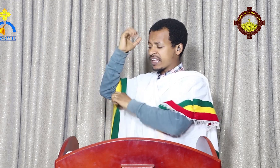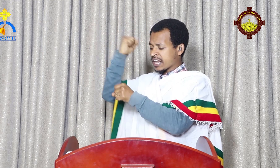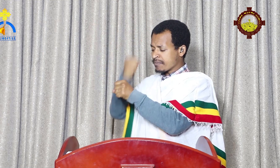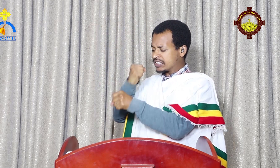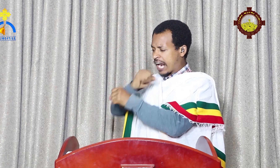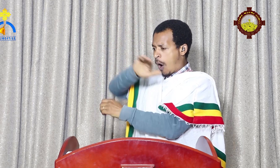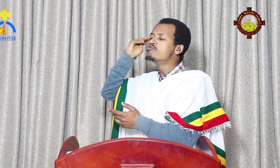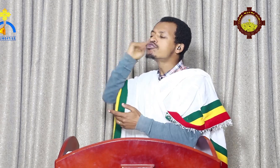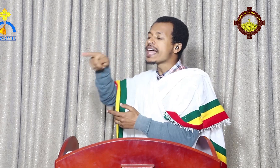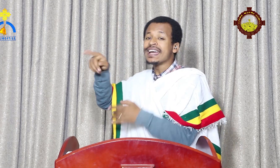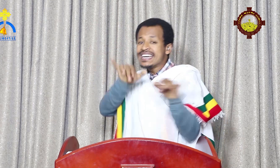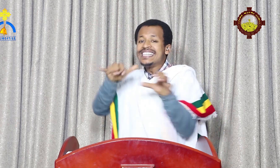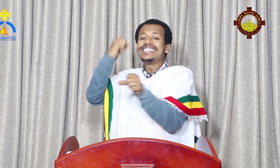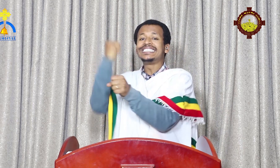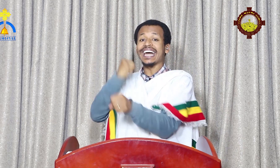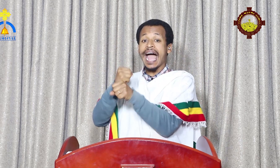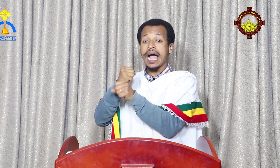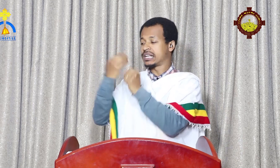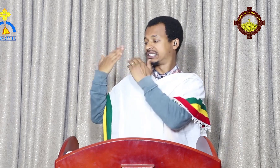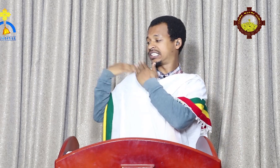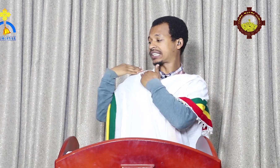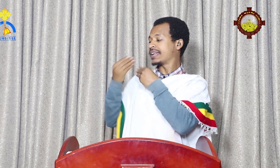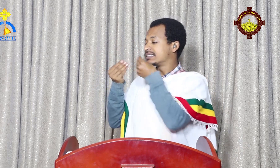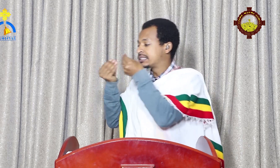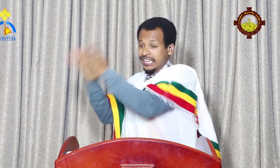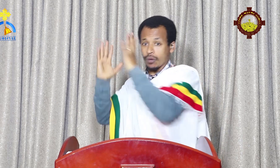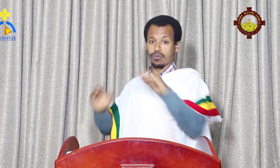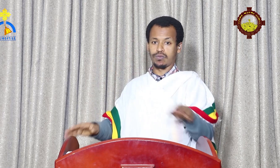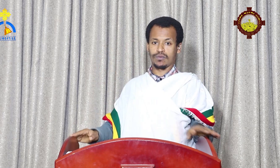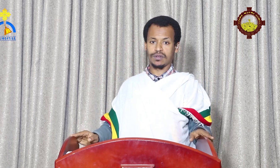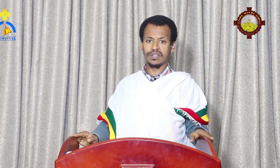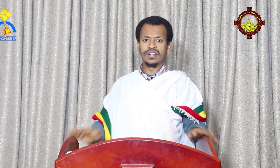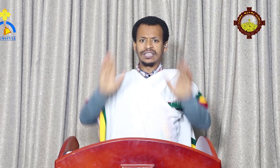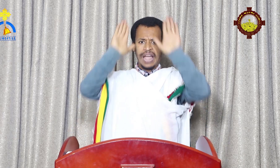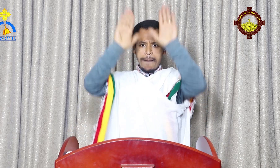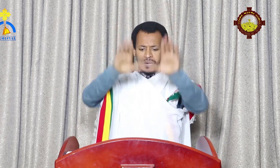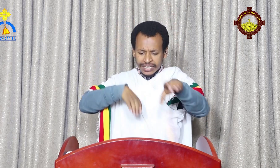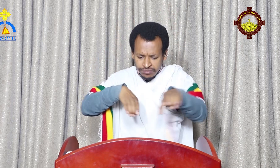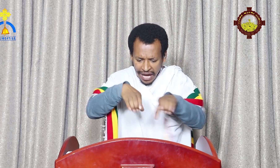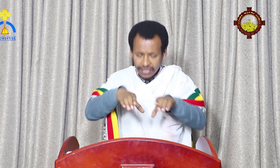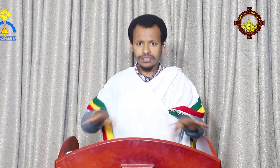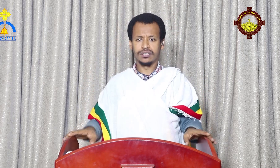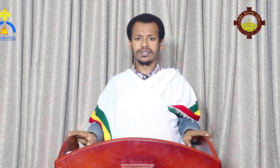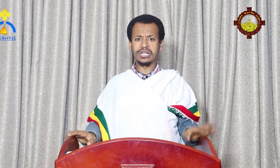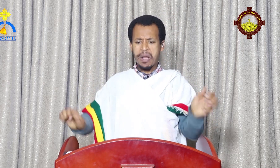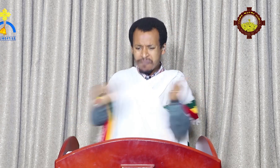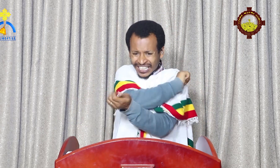እግዚአብሔር የሚሰራ ሙሴ እንዲሰራ ስልጣን ሰጠው። ታምራት ማድረግ፣